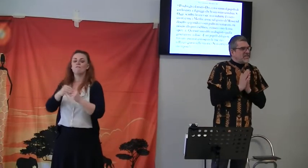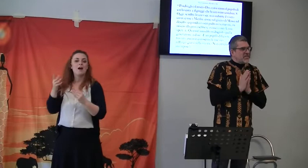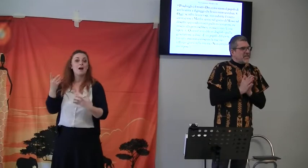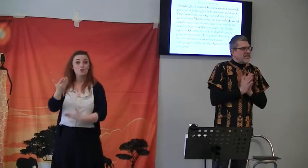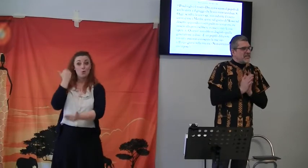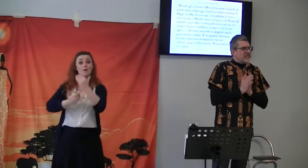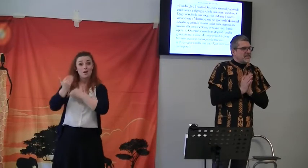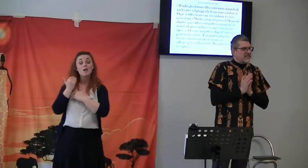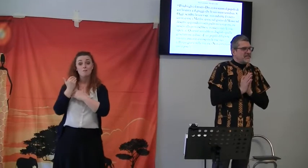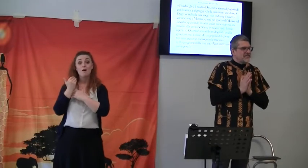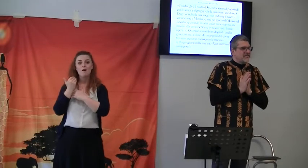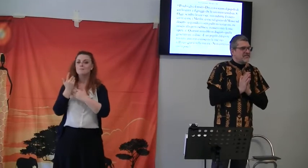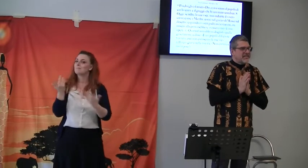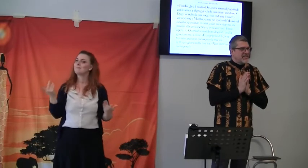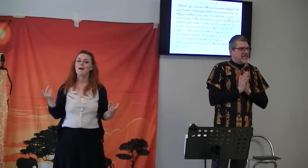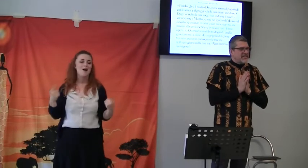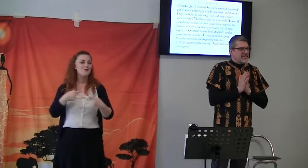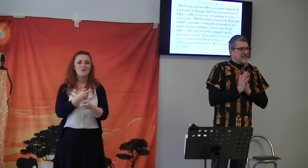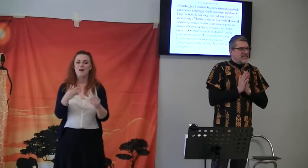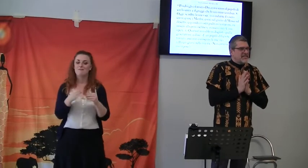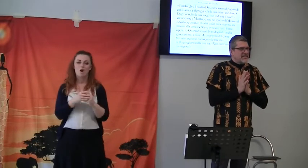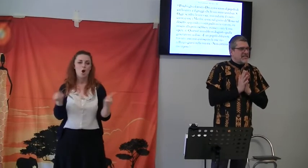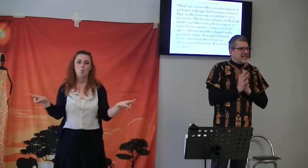La stessa cosa capita anche a noi.